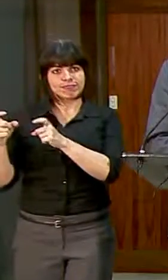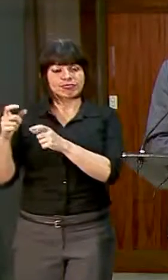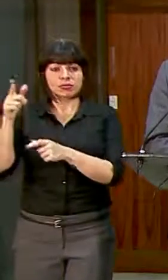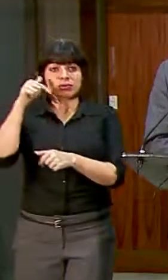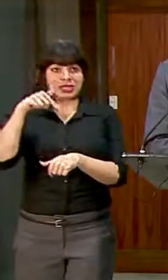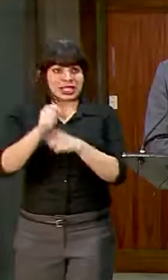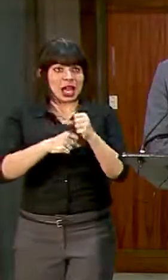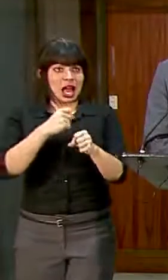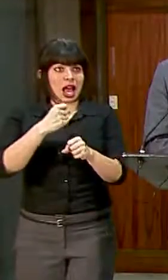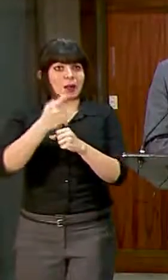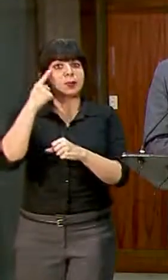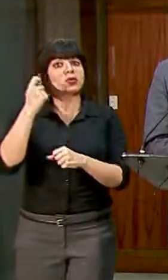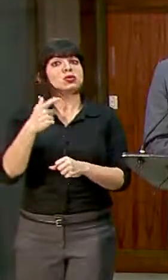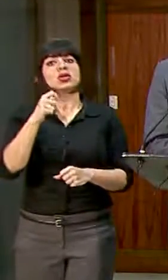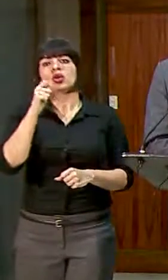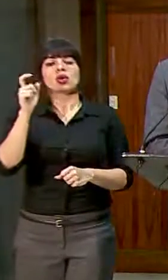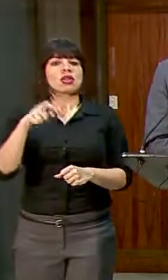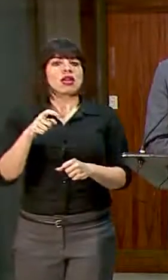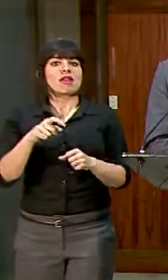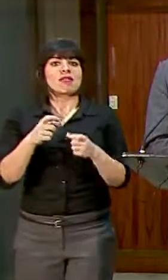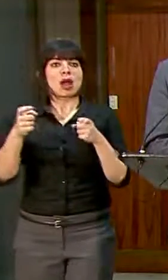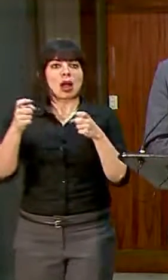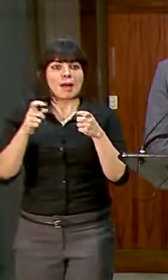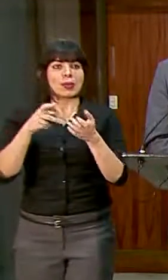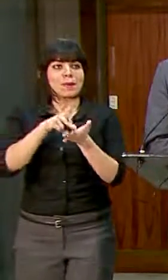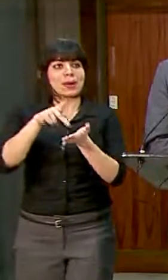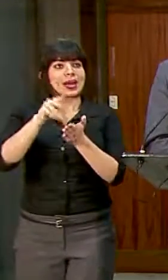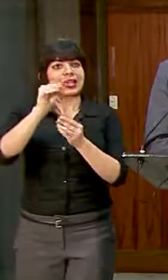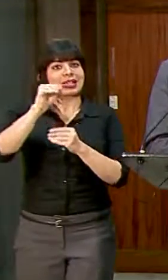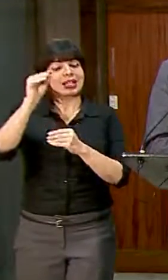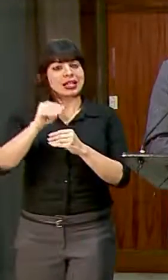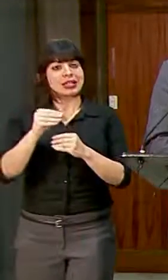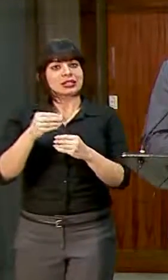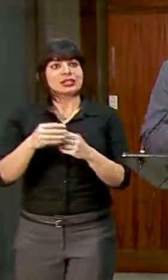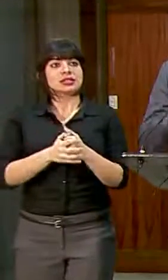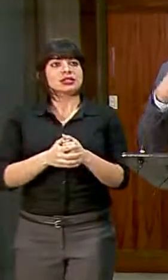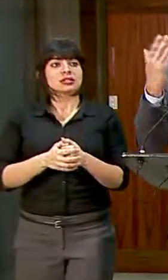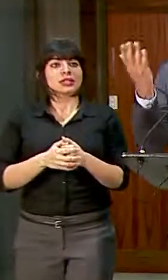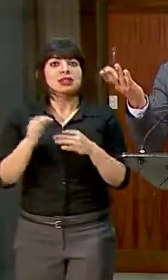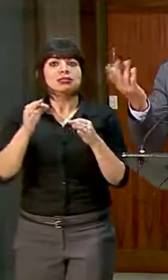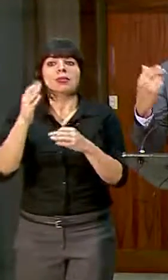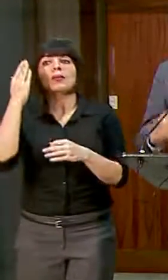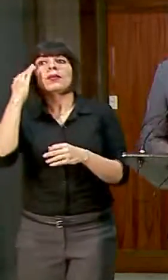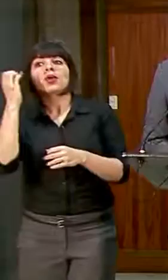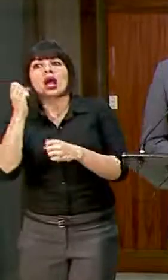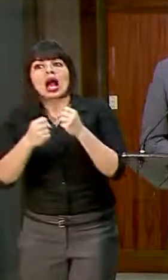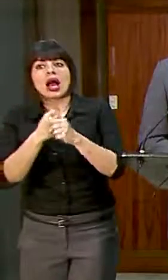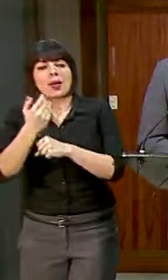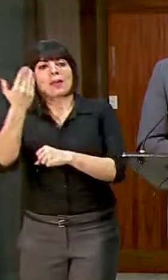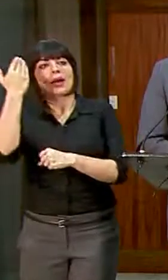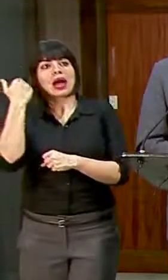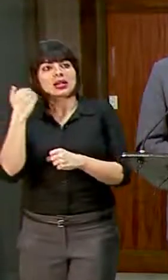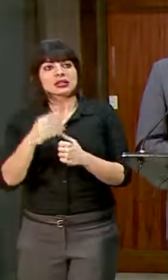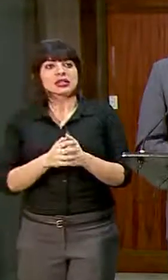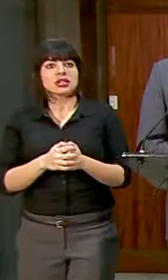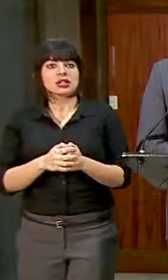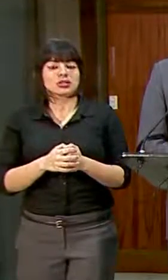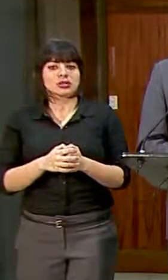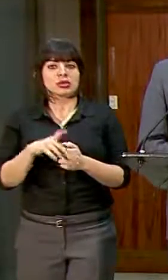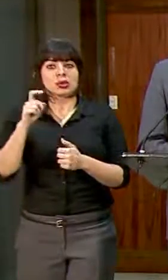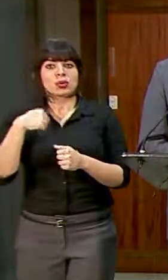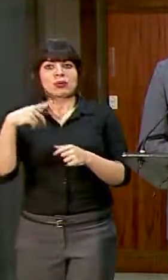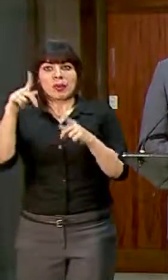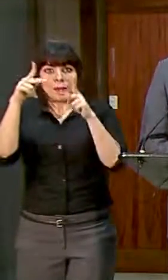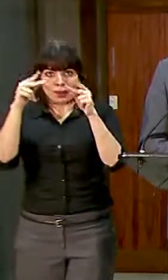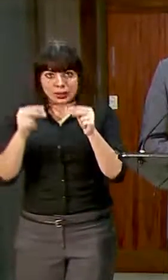año, afortunadamente, no tenemos que hacer las amortizaciones en el pago de intereses que explican por qué el año pasado tuvimos que tener